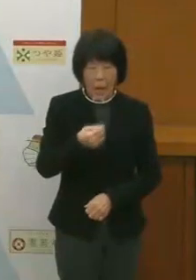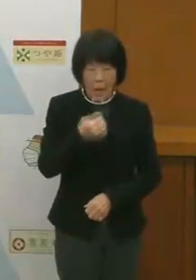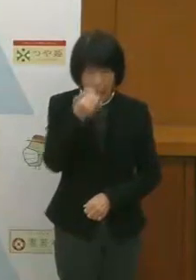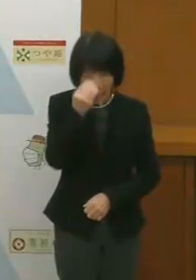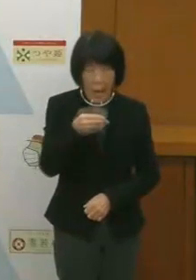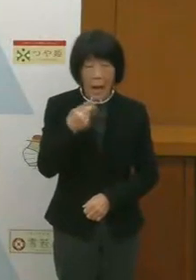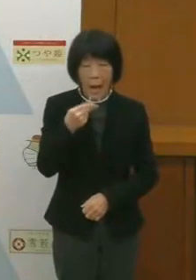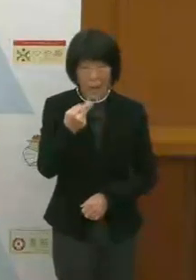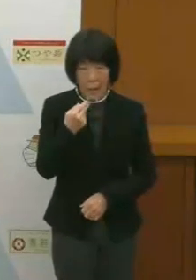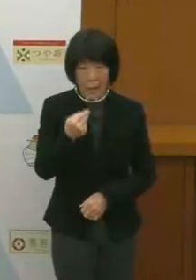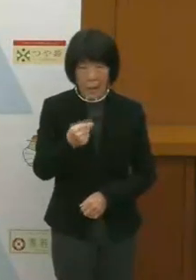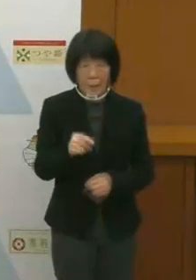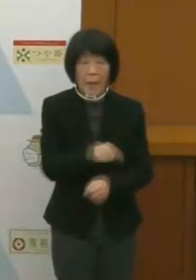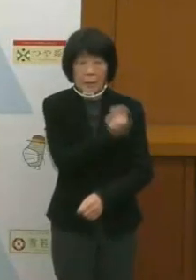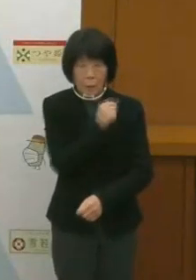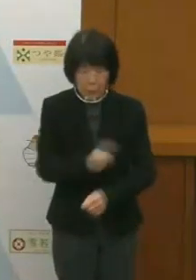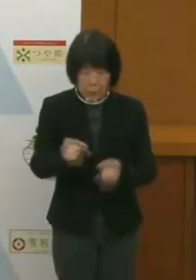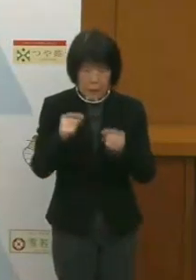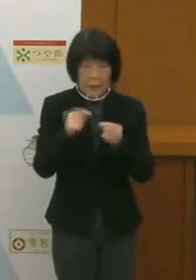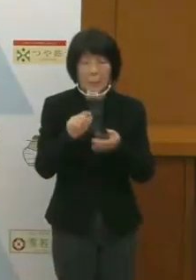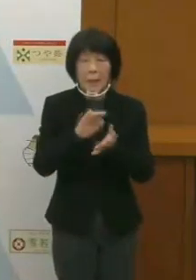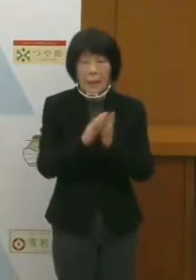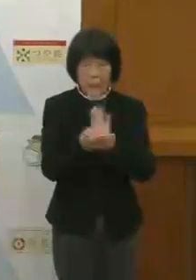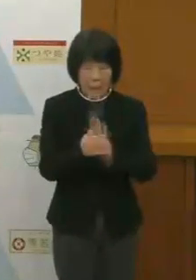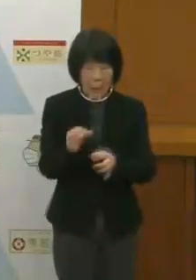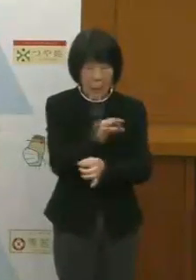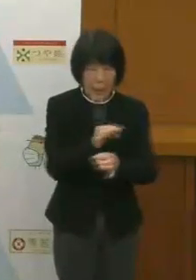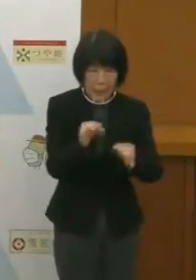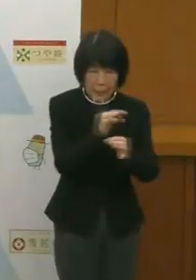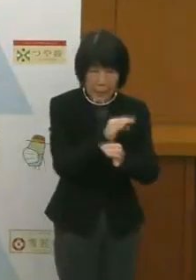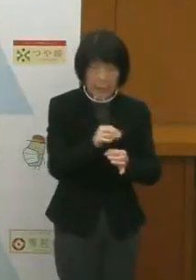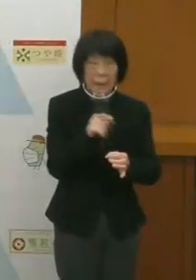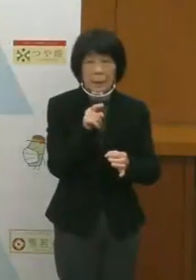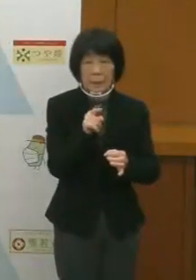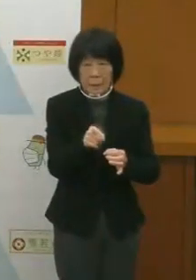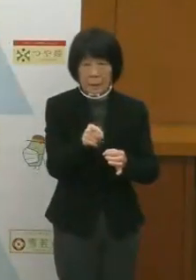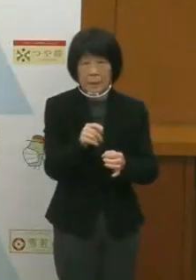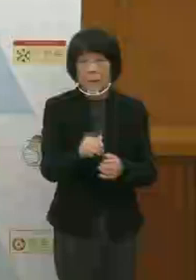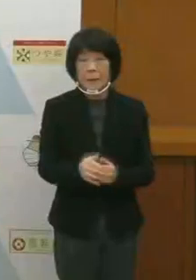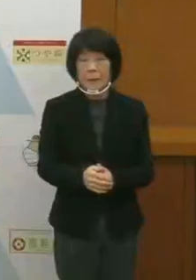特に本県の経済は大変、